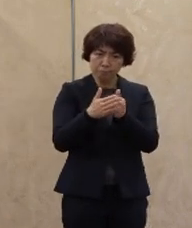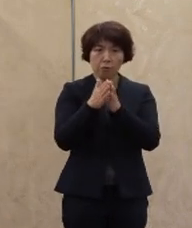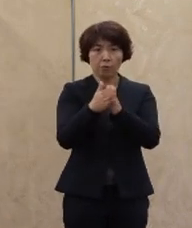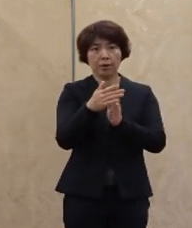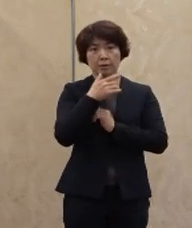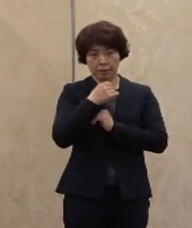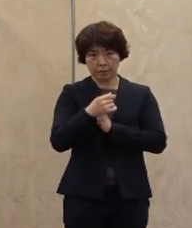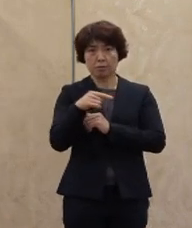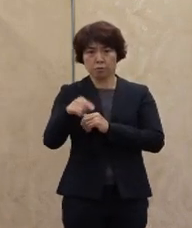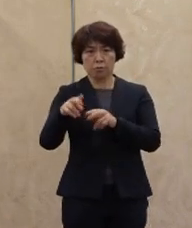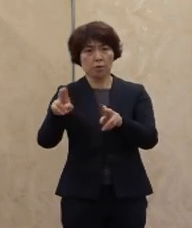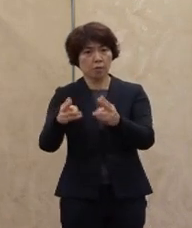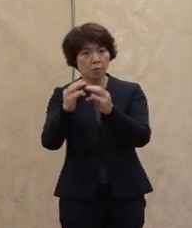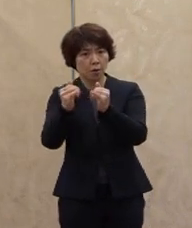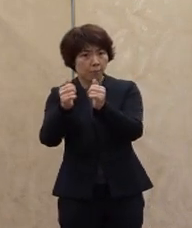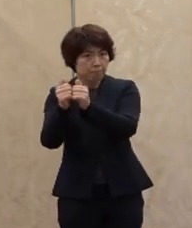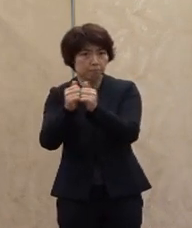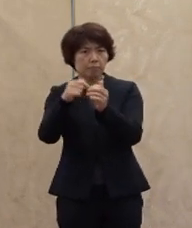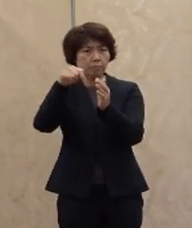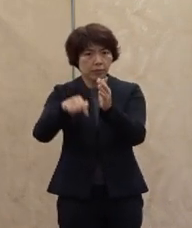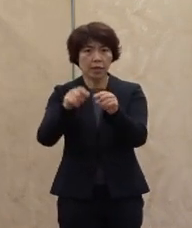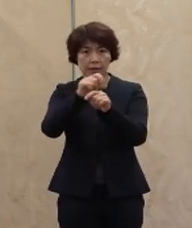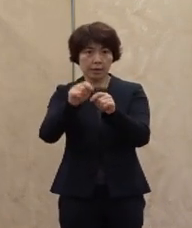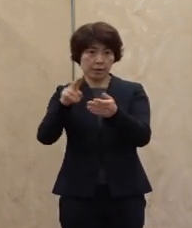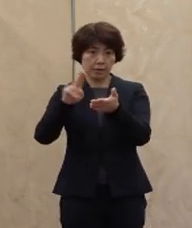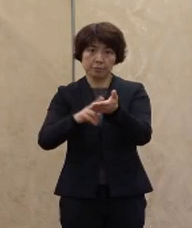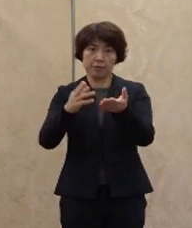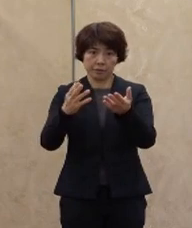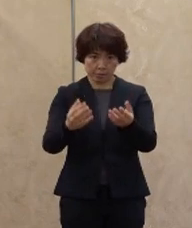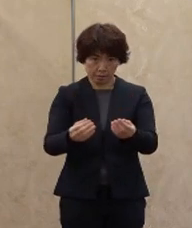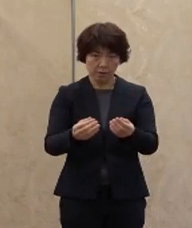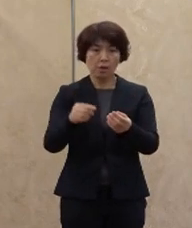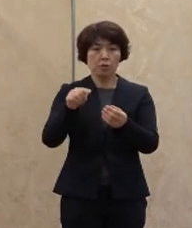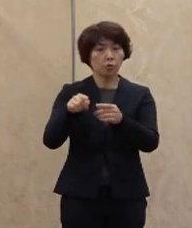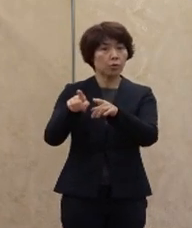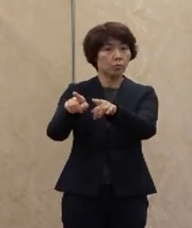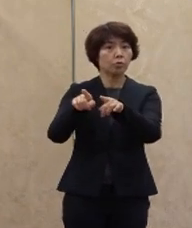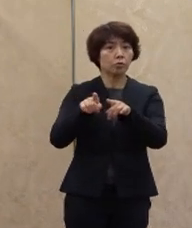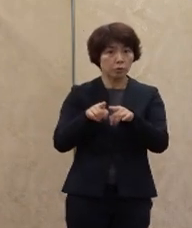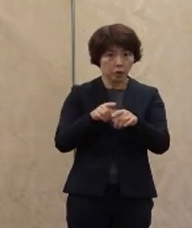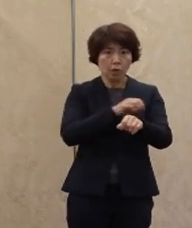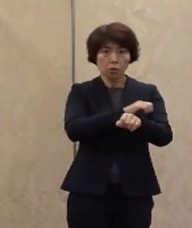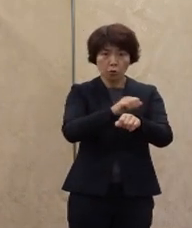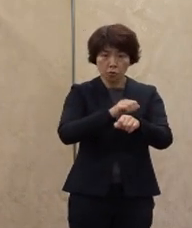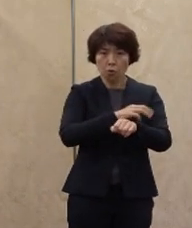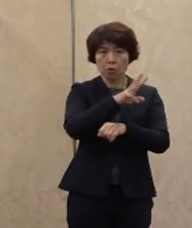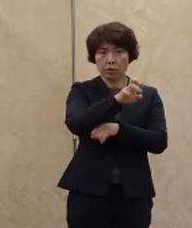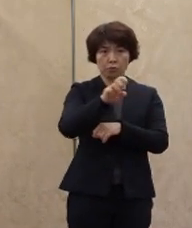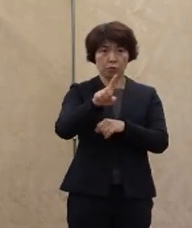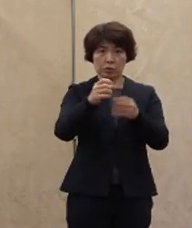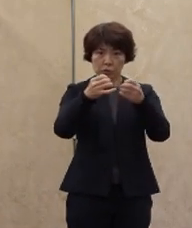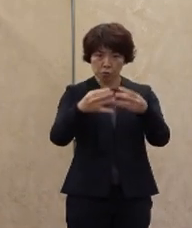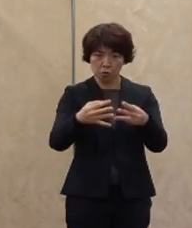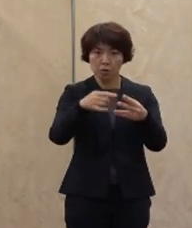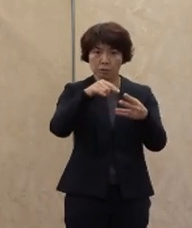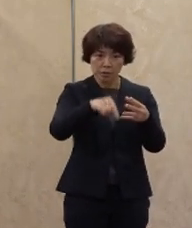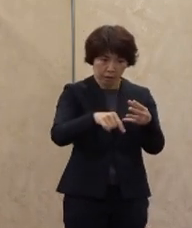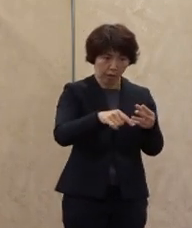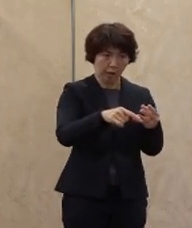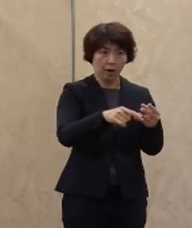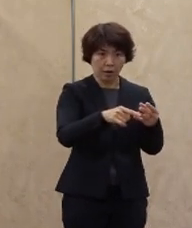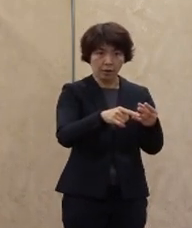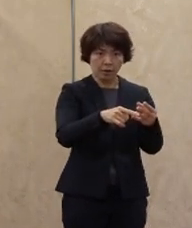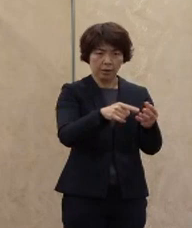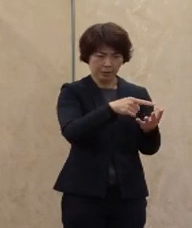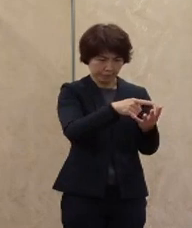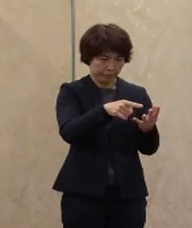基準ですけれども、それが出来上がってますので、それに基づいて、この特措31条、その中でさらに絞り込みをかける可